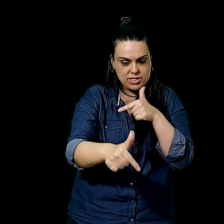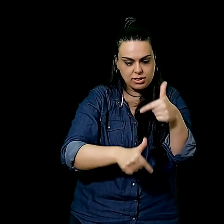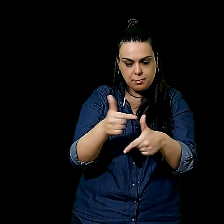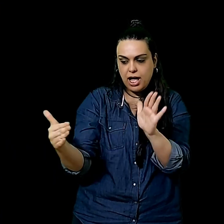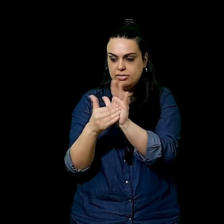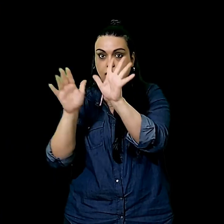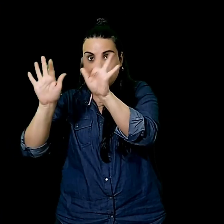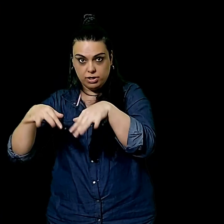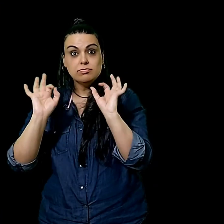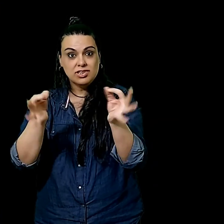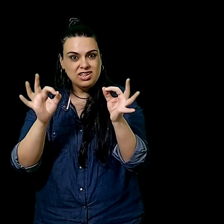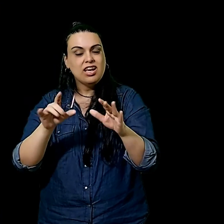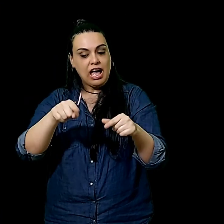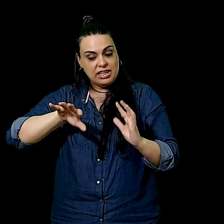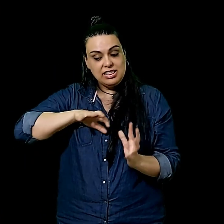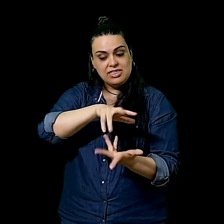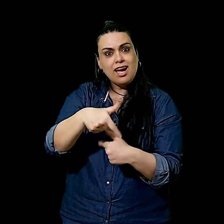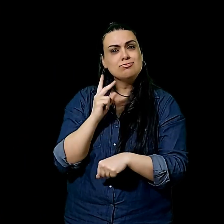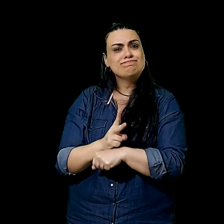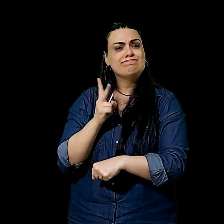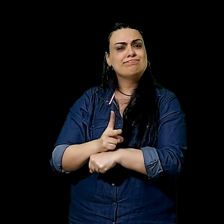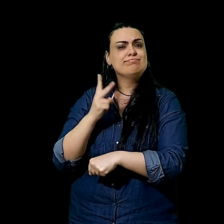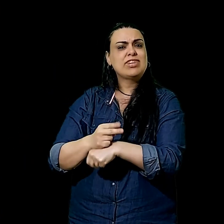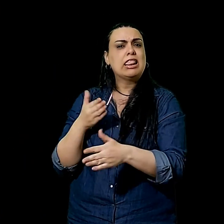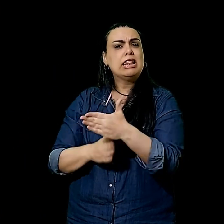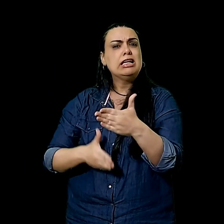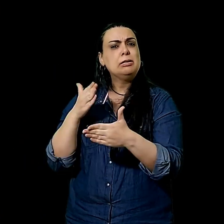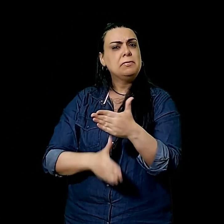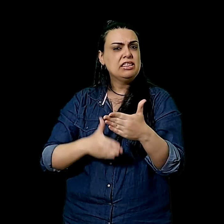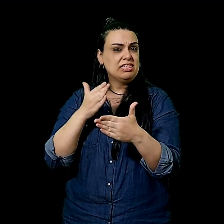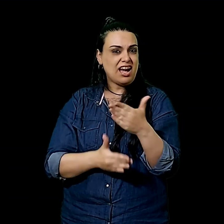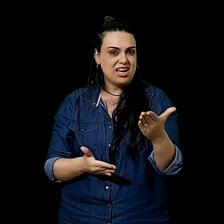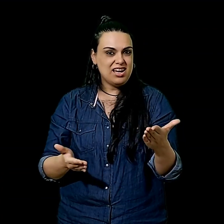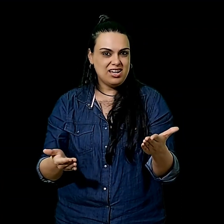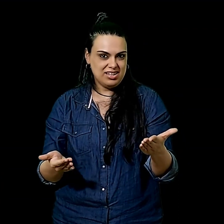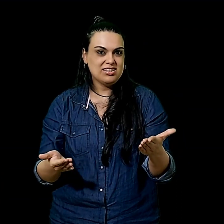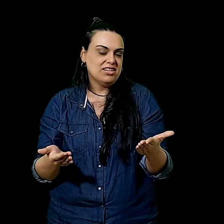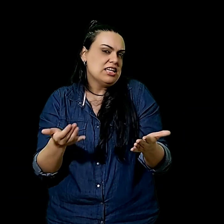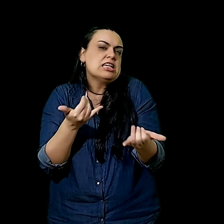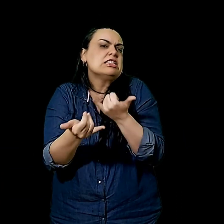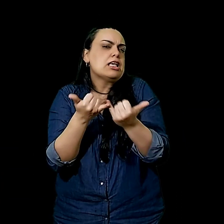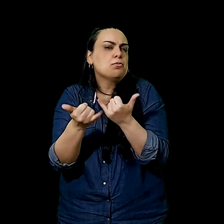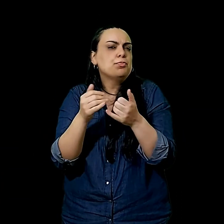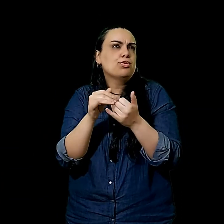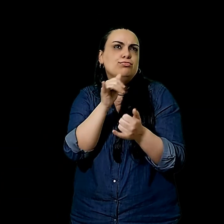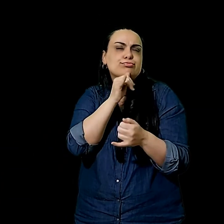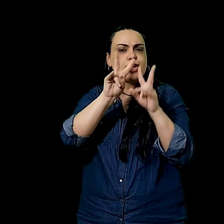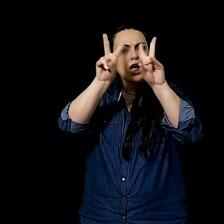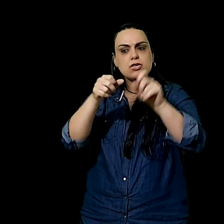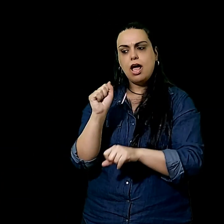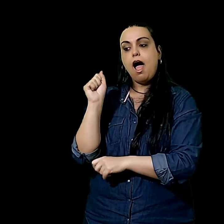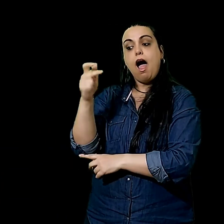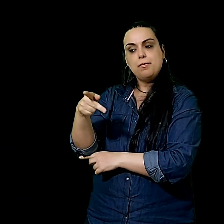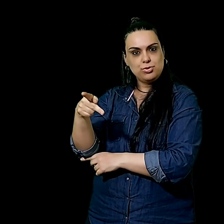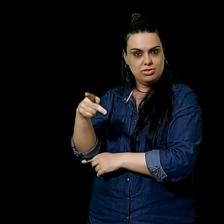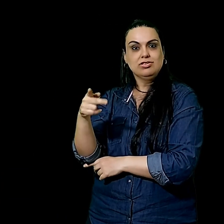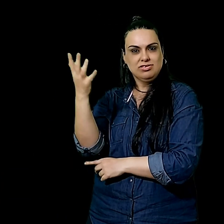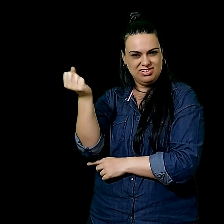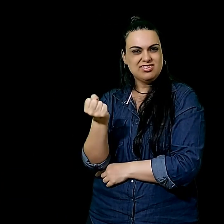nossa perspectiva aqui na Terra, ela é muito limitada, e ela diz o seguinte, sobre a exemplo de uma aposentadoria humana,